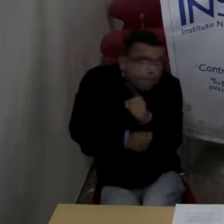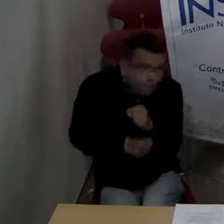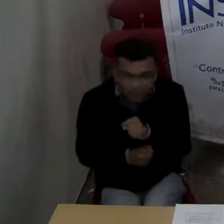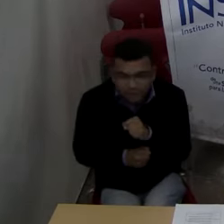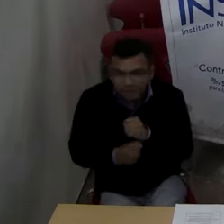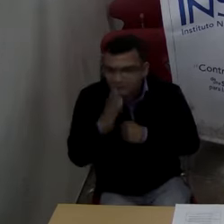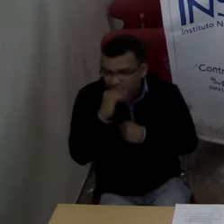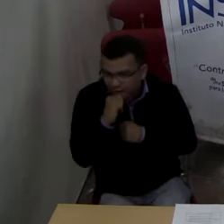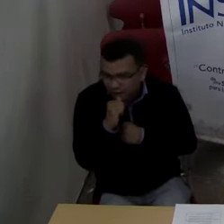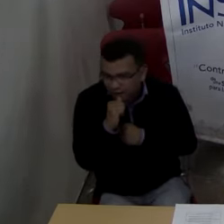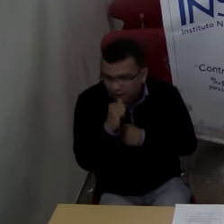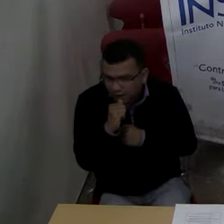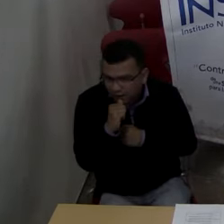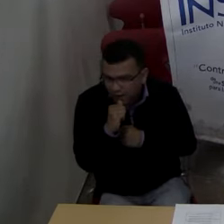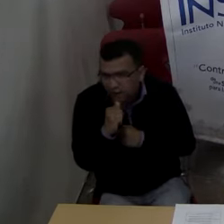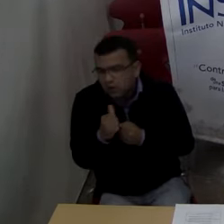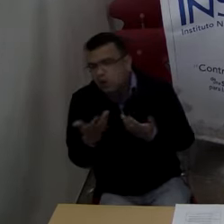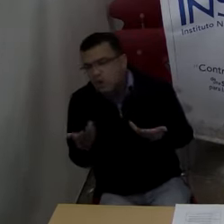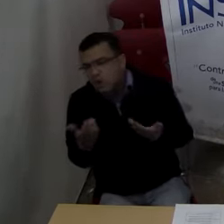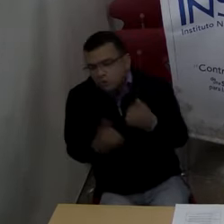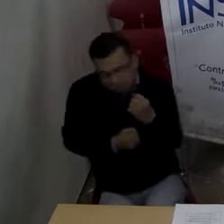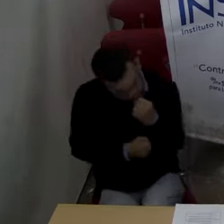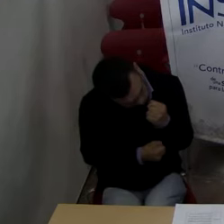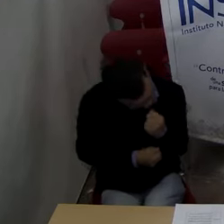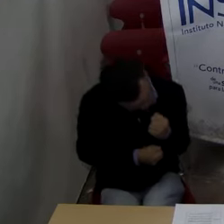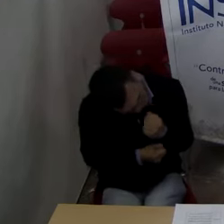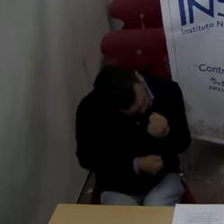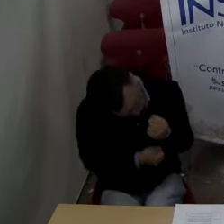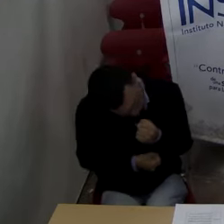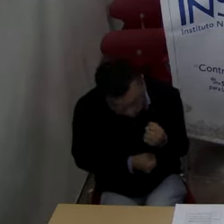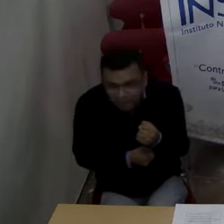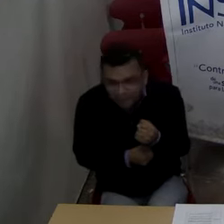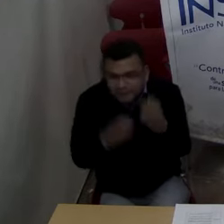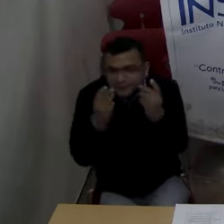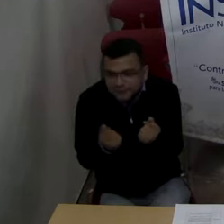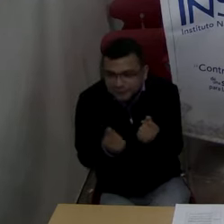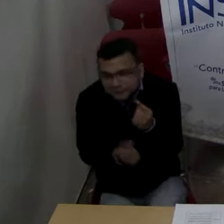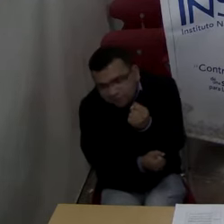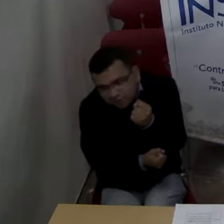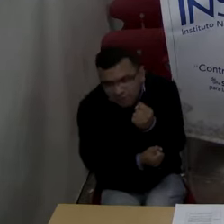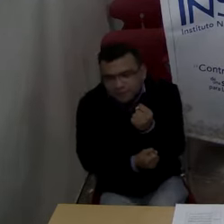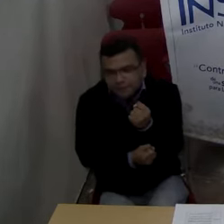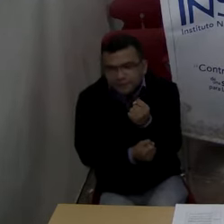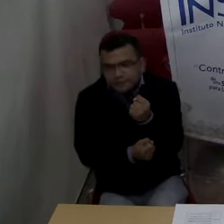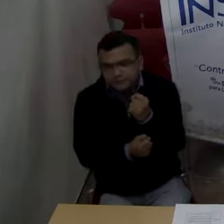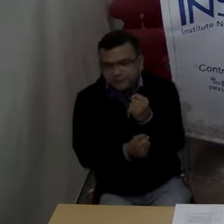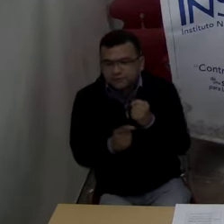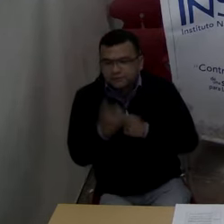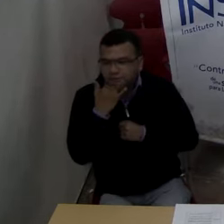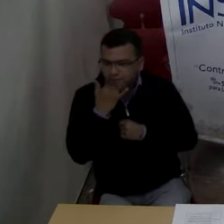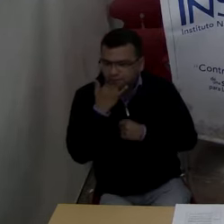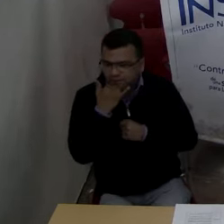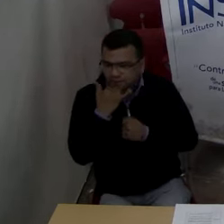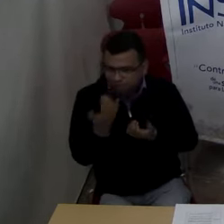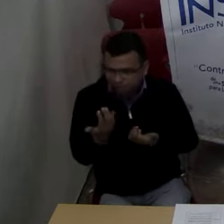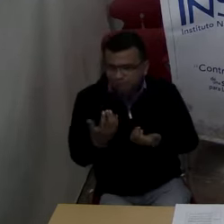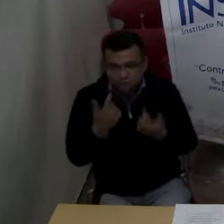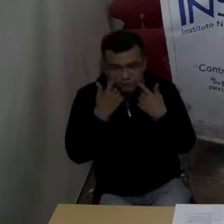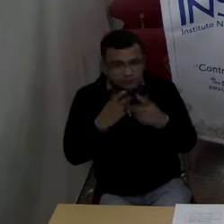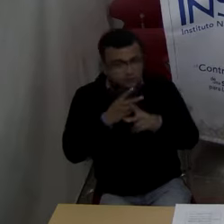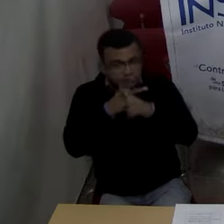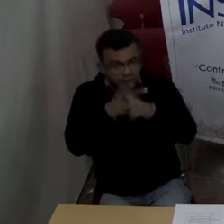esa asistencia médica. El sufrimiento fetal se puede dar por varias causas. Por ejemplo,